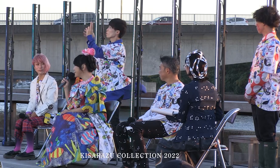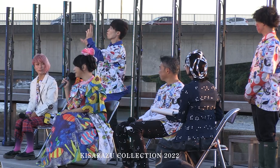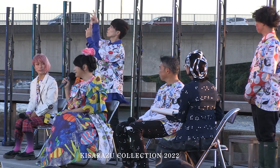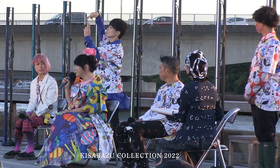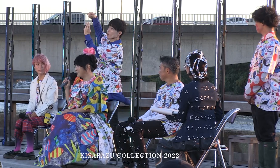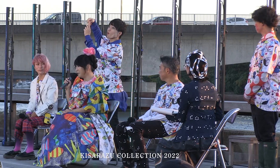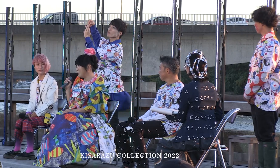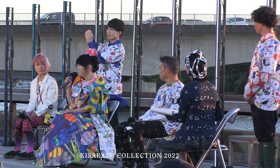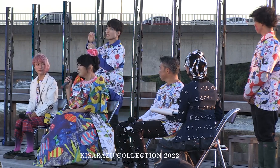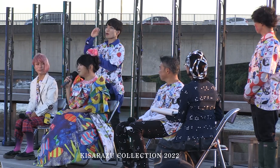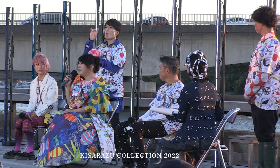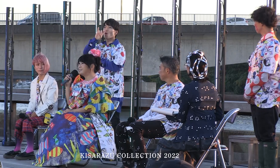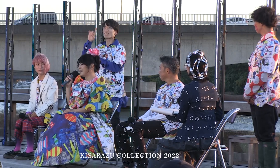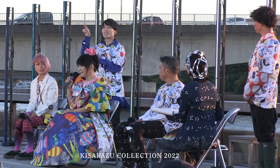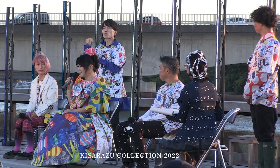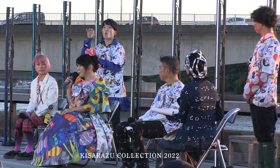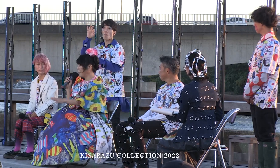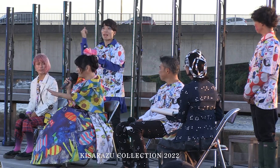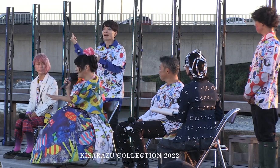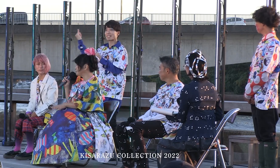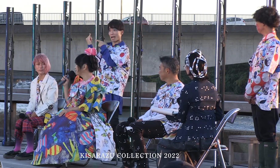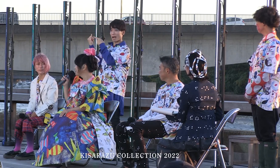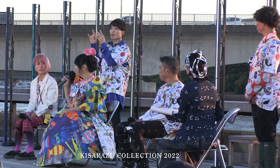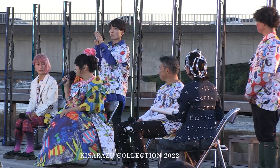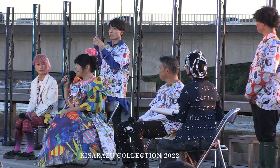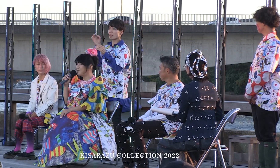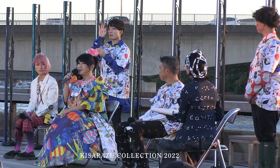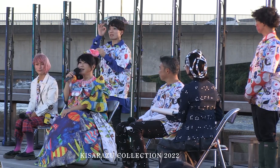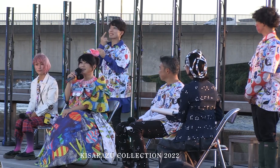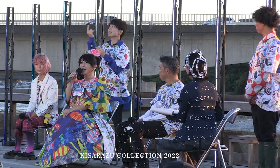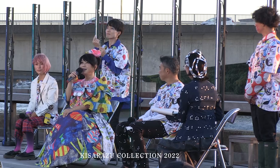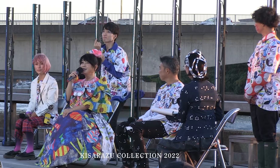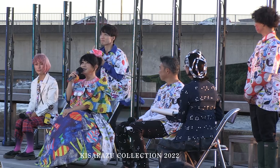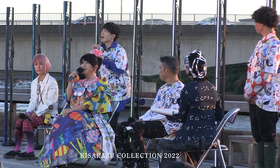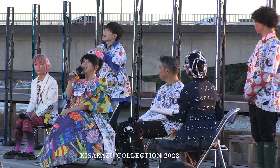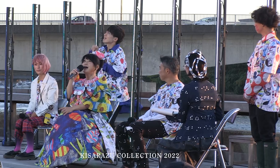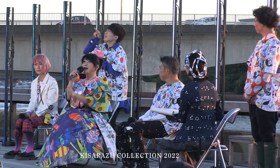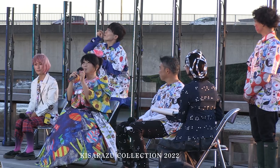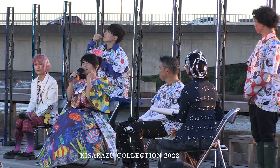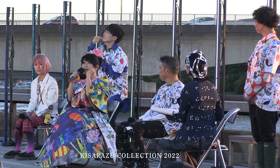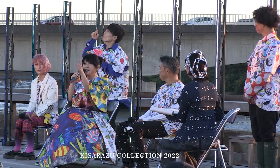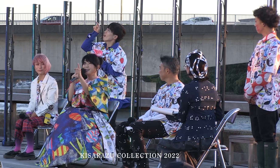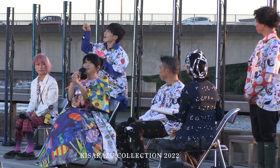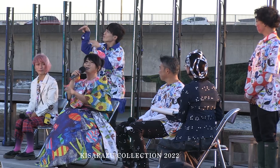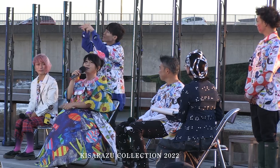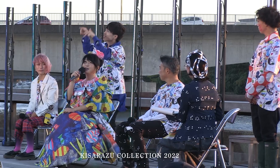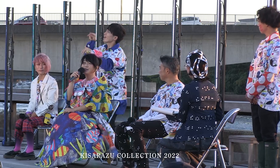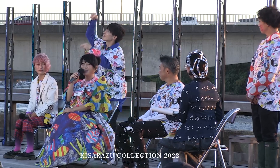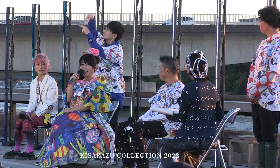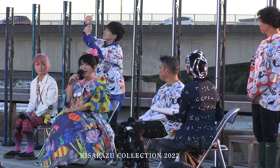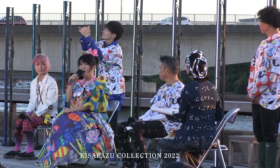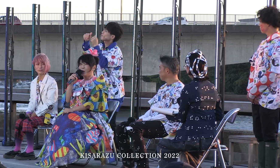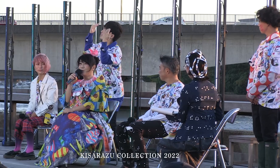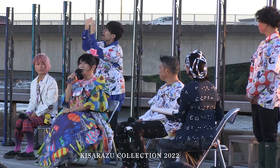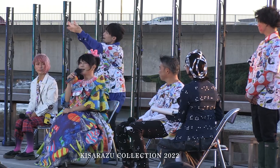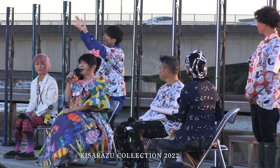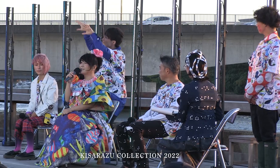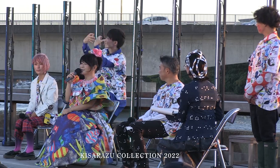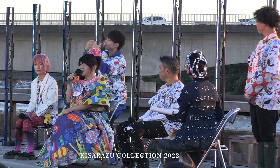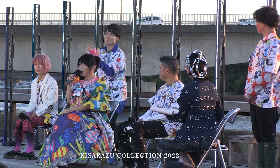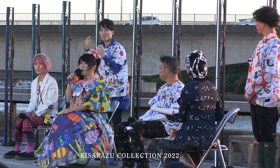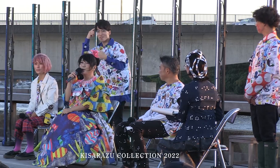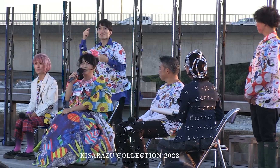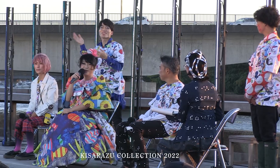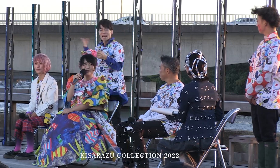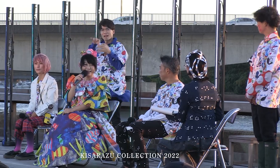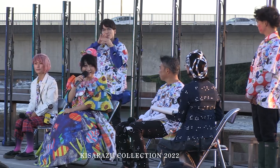目洋子さんが来た時に見に行ったんです。こうやってで絶対に私はあのステージに立つ人になるんだって思ってから